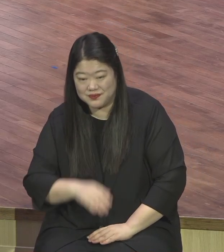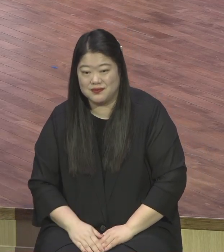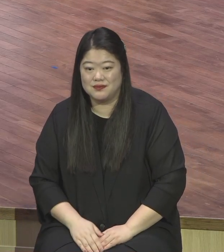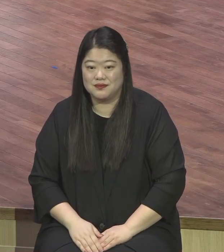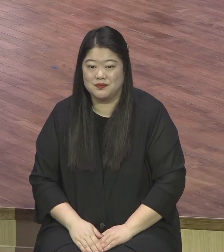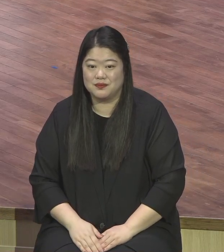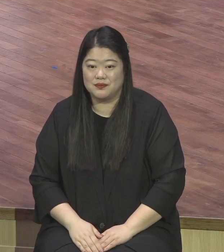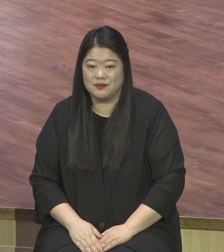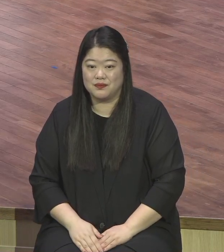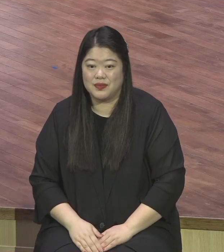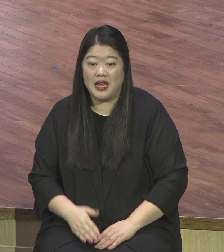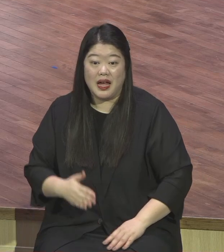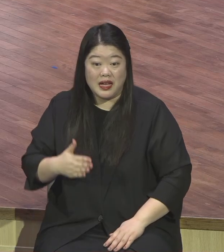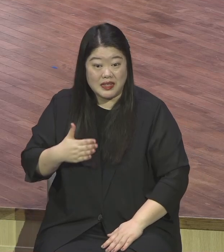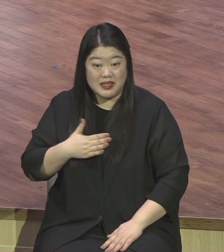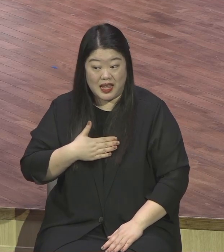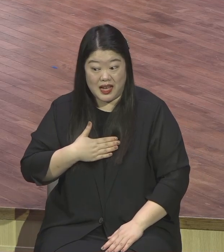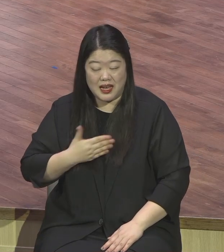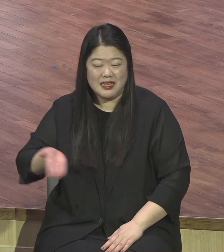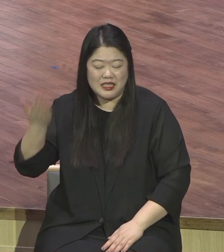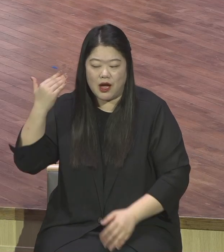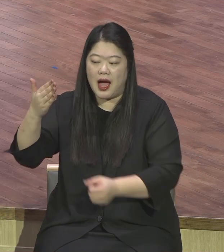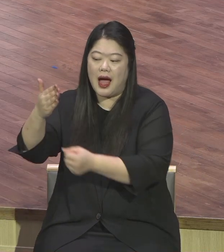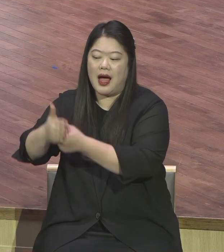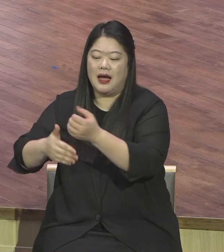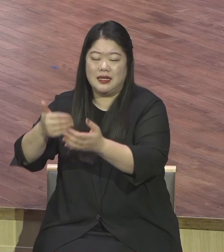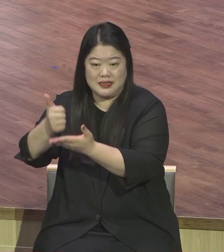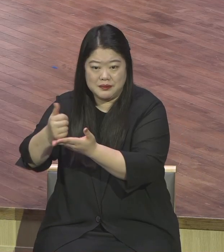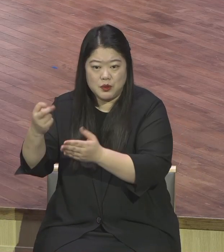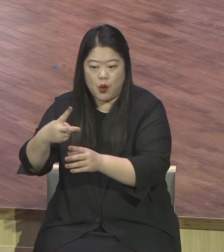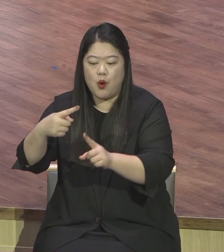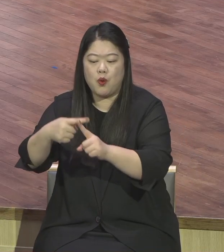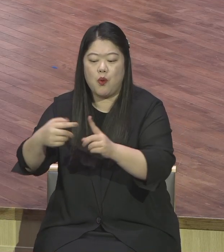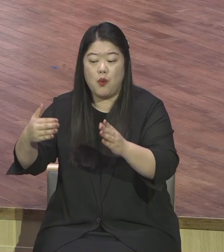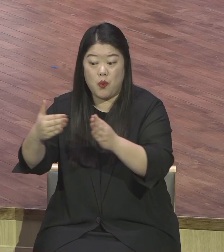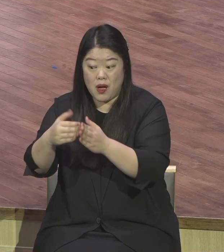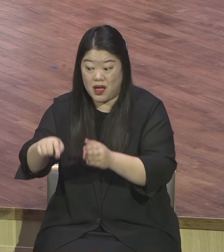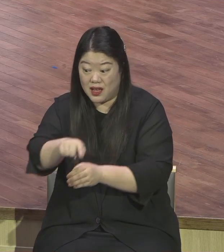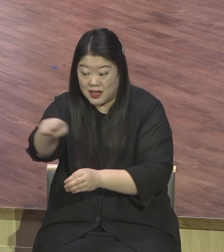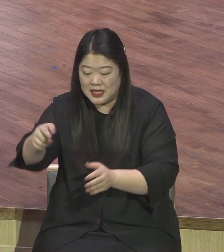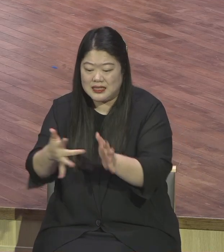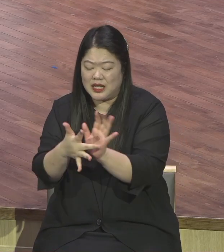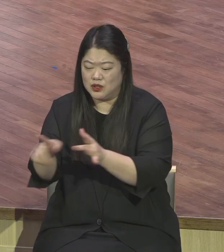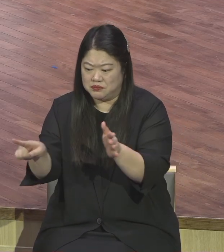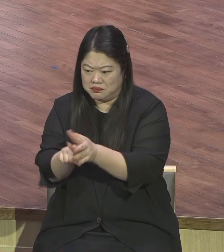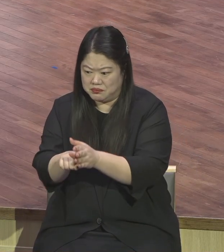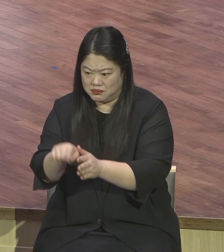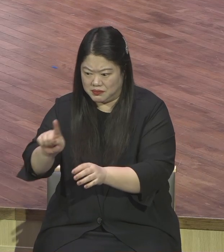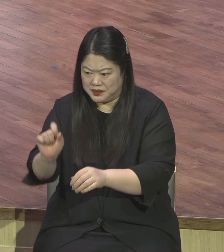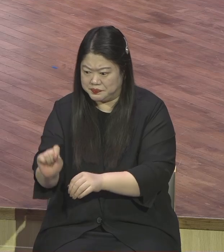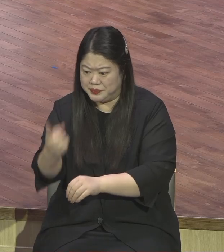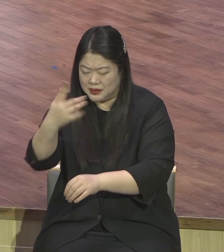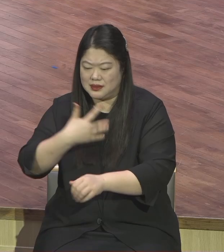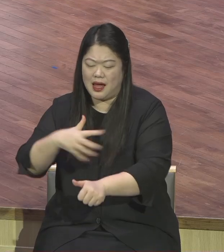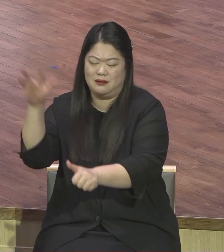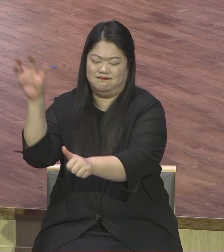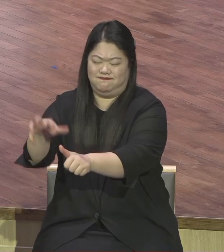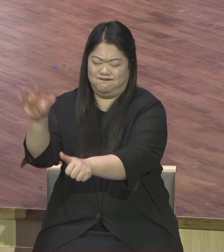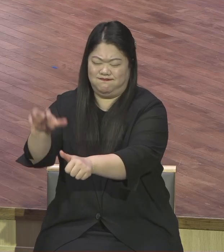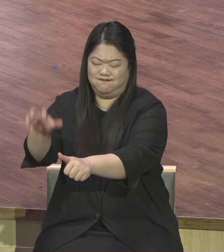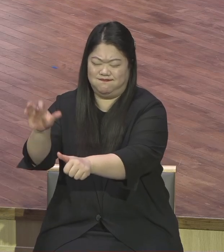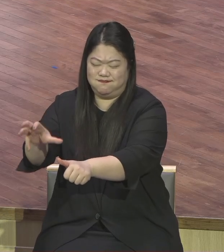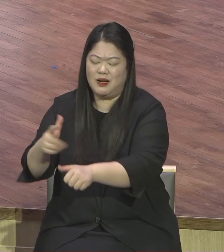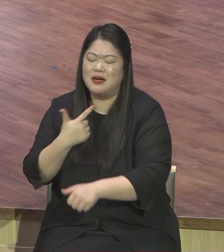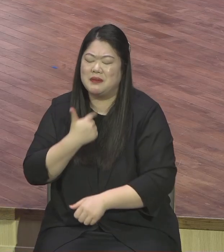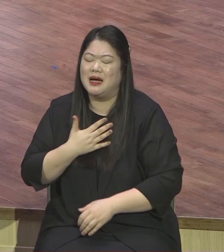하나님의 교회를 심히 박해하여 멸하고 내가 내 동족 중 여러 영갑자보다 유대교를 지나치게 믿어